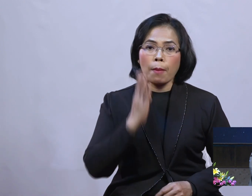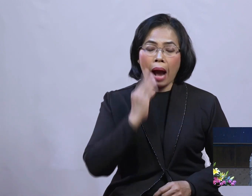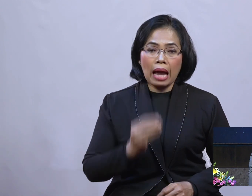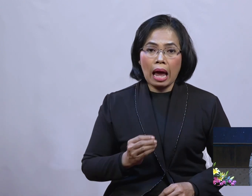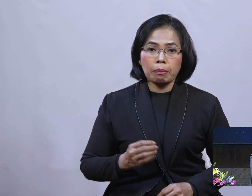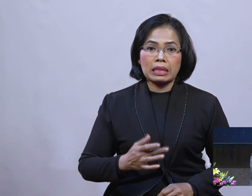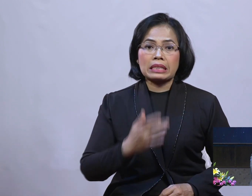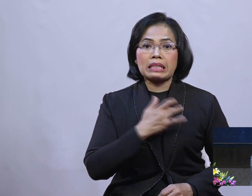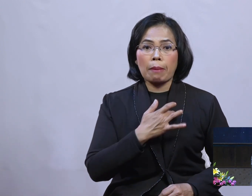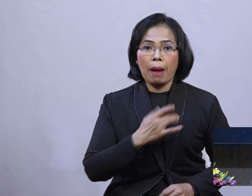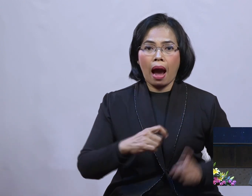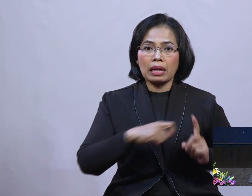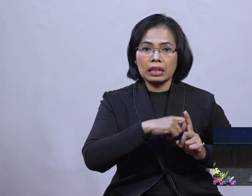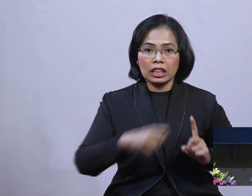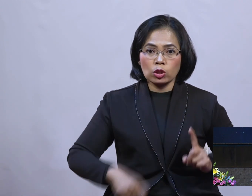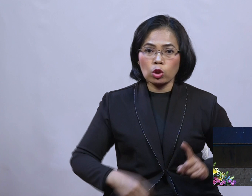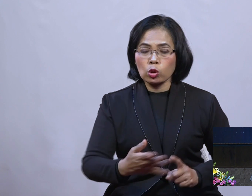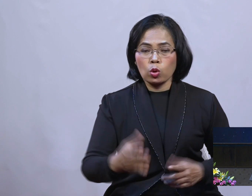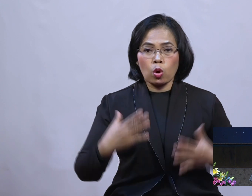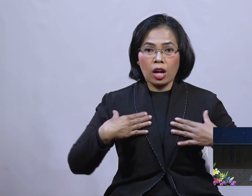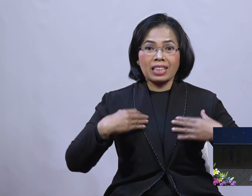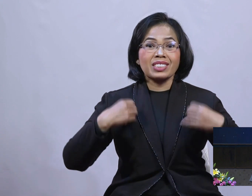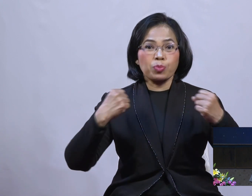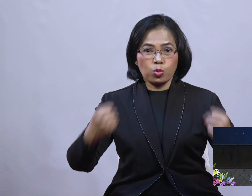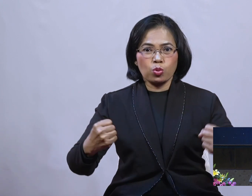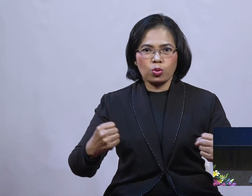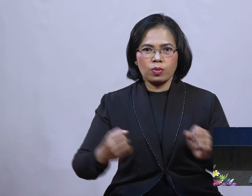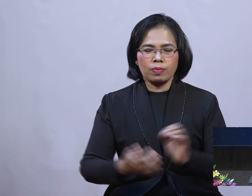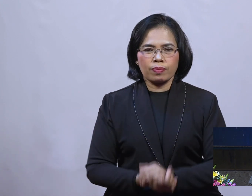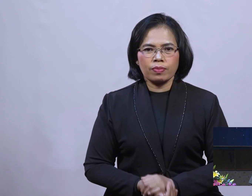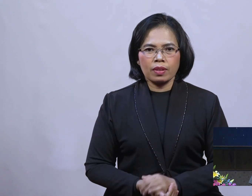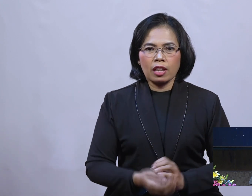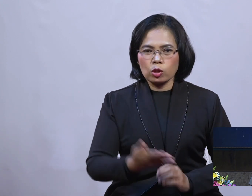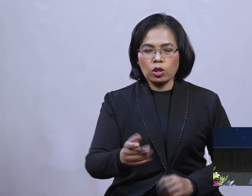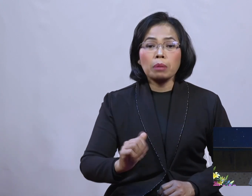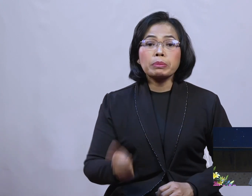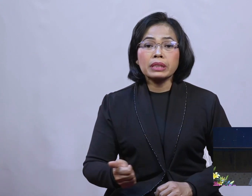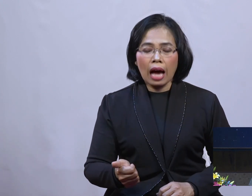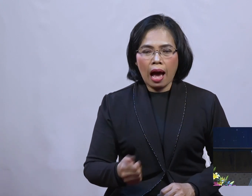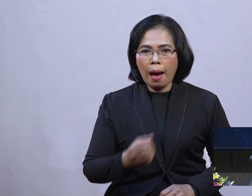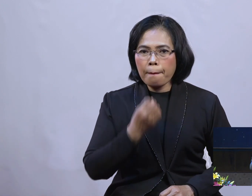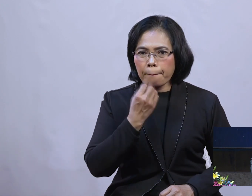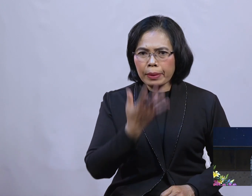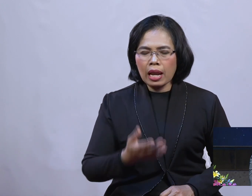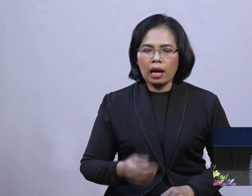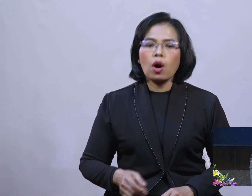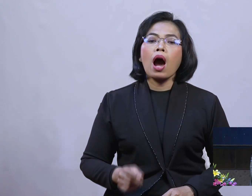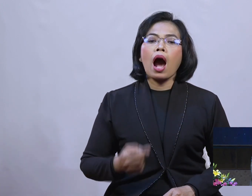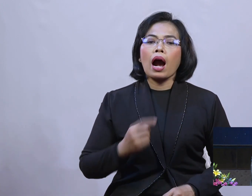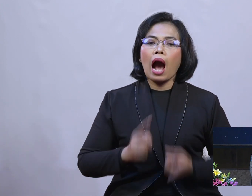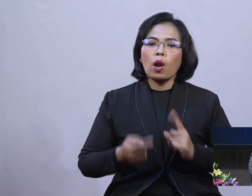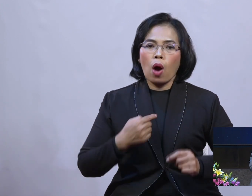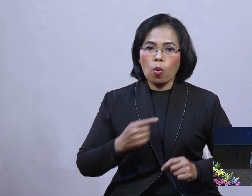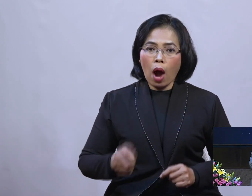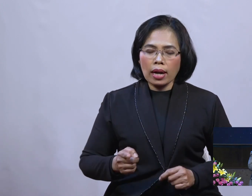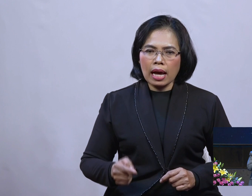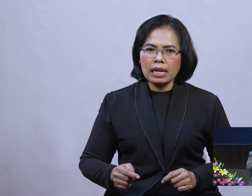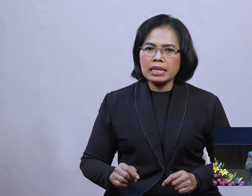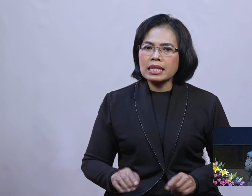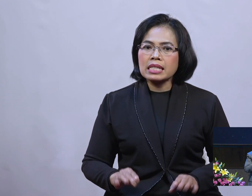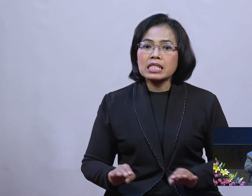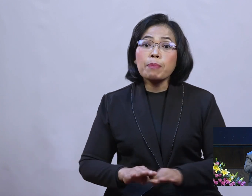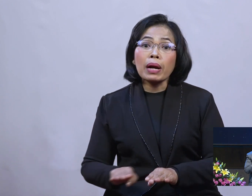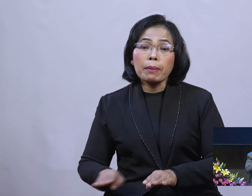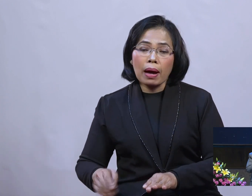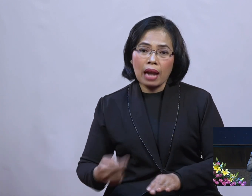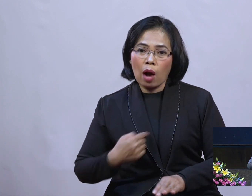secara sempurna Hai kitanya bilang aku ada sebagaimana ku ada karena anugerah Tuhan Ayo kita tidak